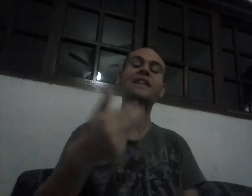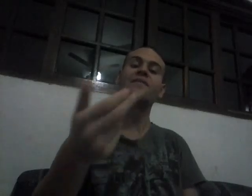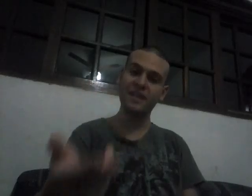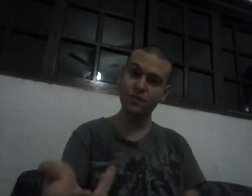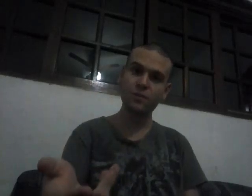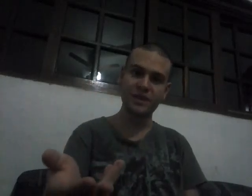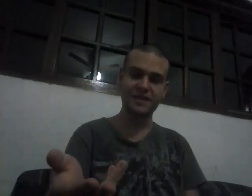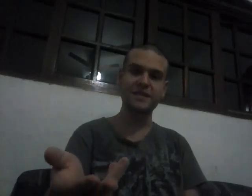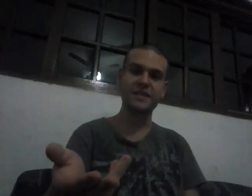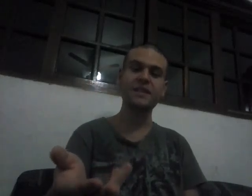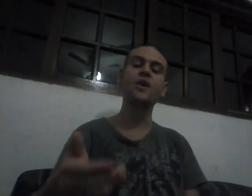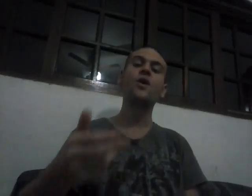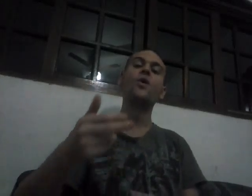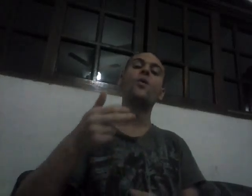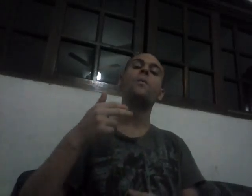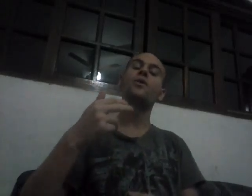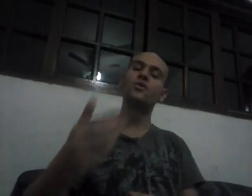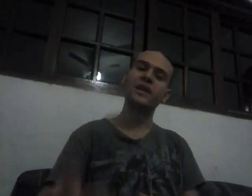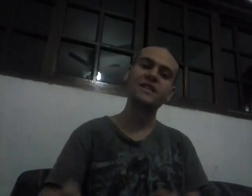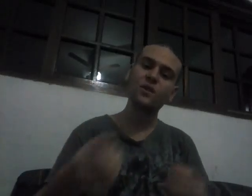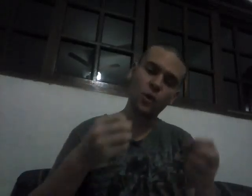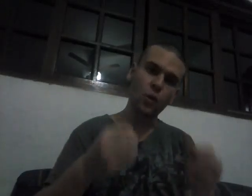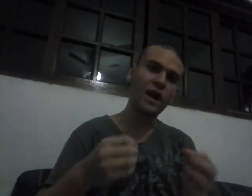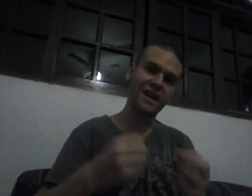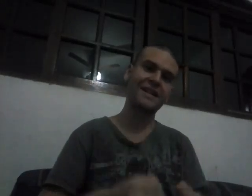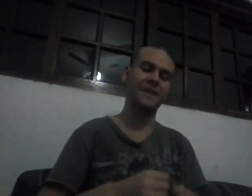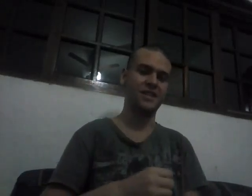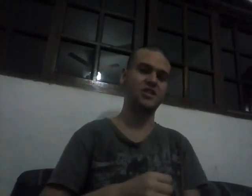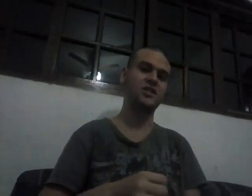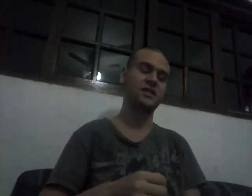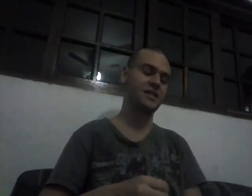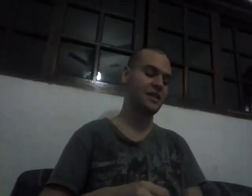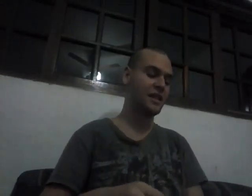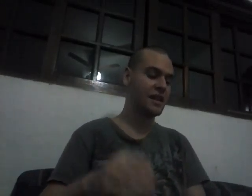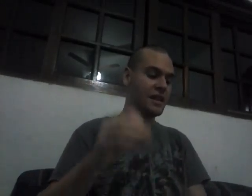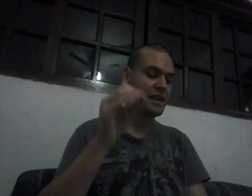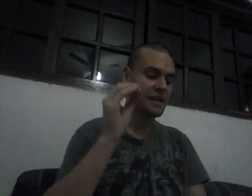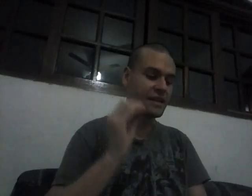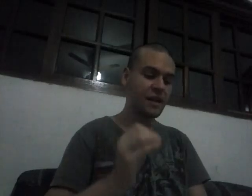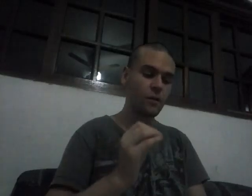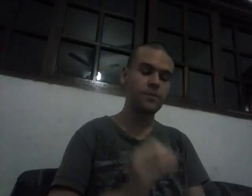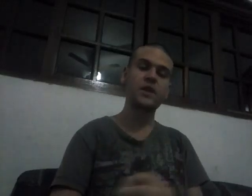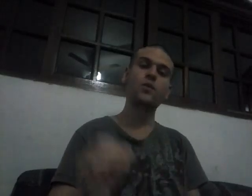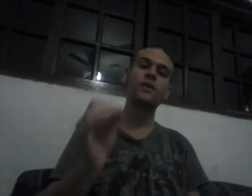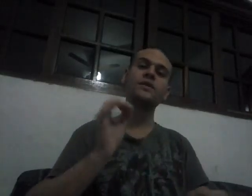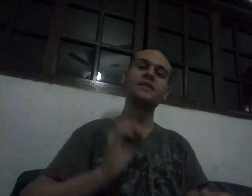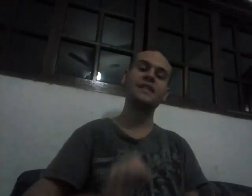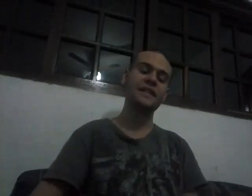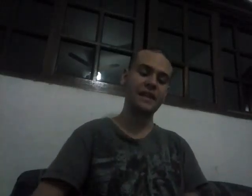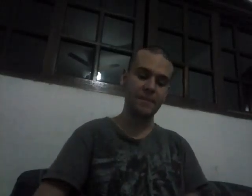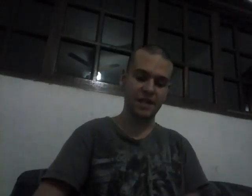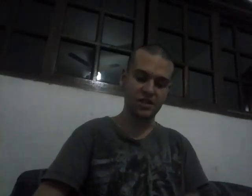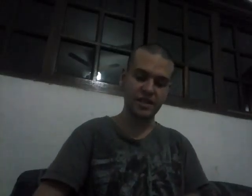escrevendo, por assim dizer, o português corretamente. Então, o que vocês têm que ter em mente?